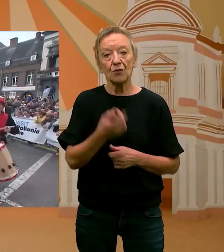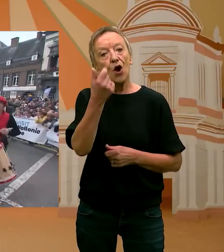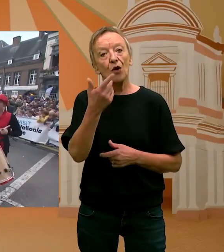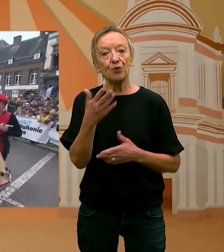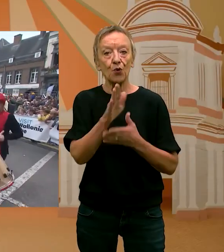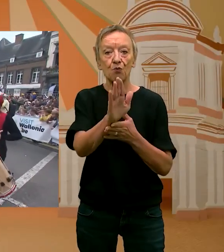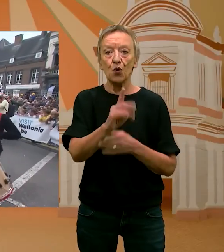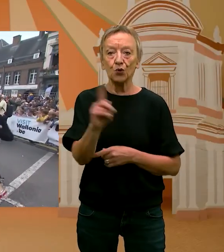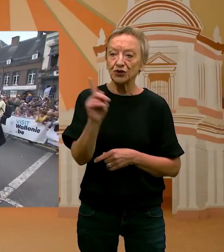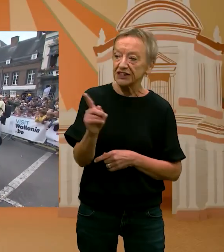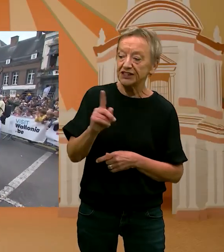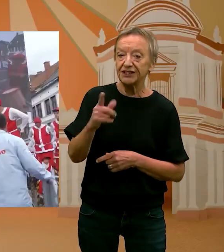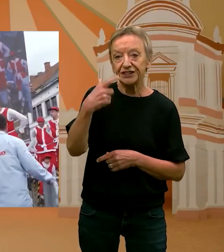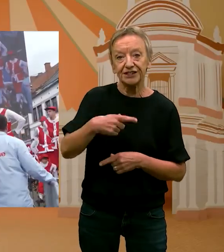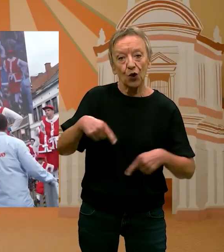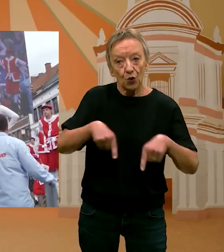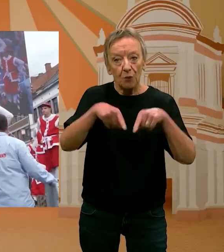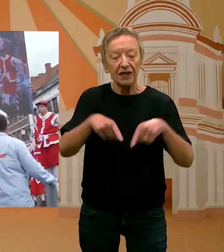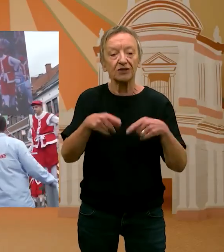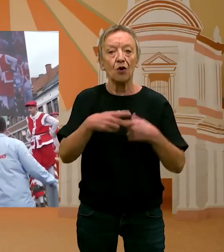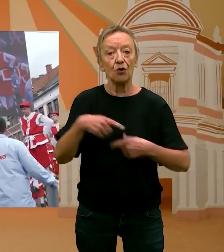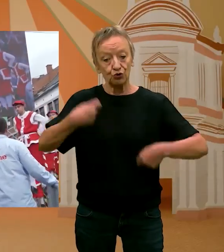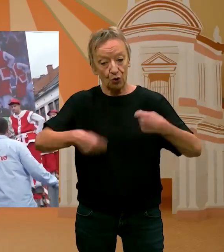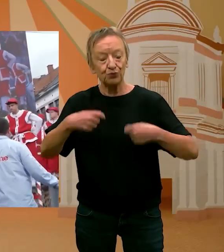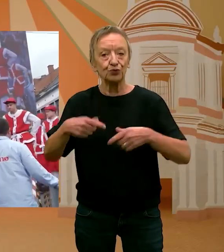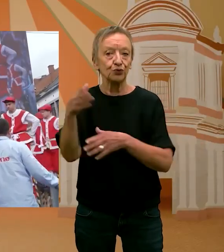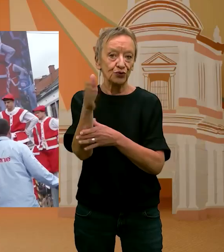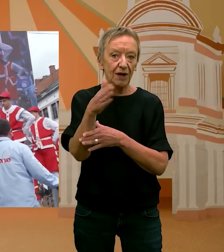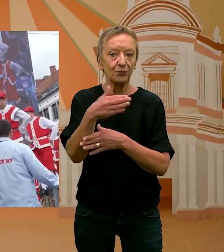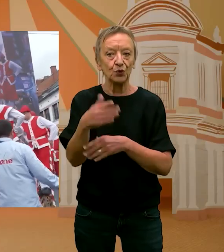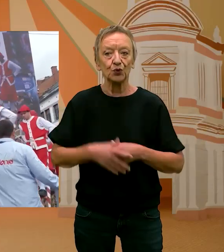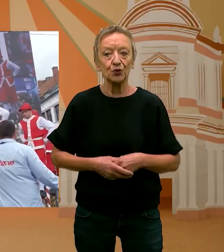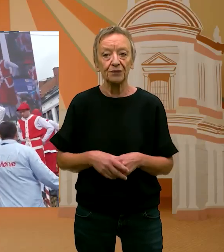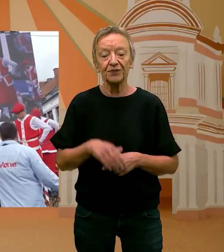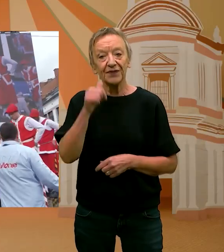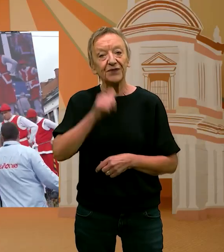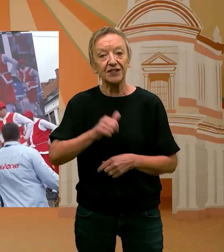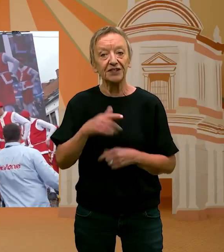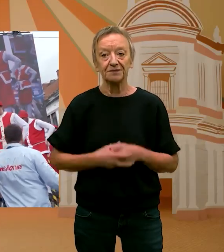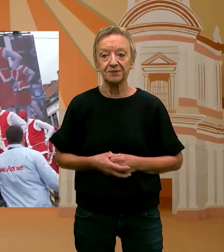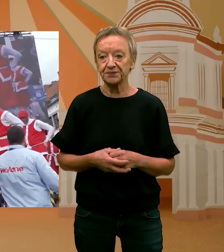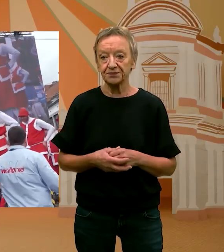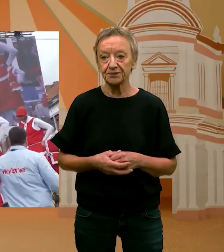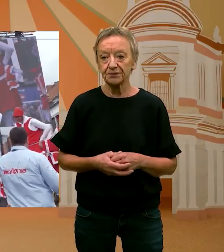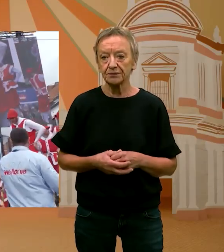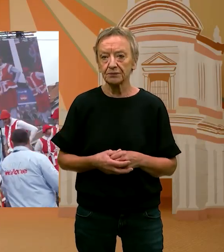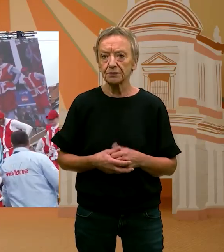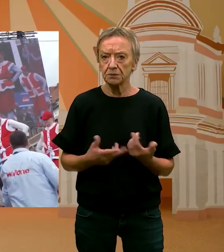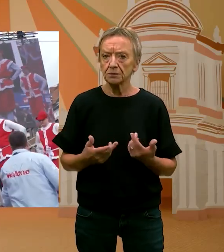les tambours, les drapeaux, les échasseuses. C'est le tour d'honneur. Tour de parade, Alice, où on peut déjà repérer des échasses de